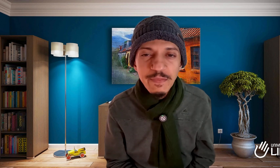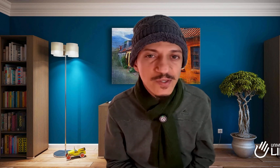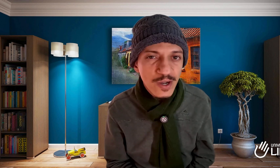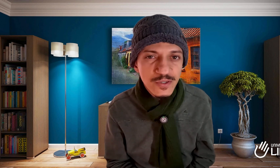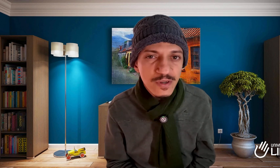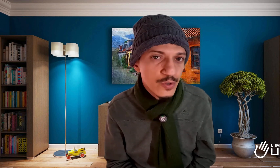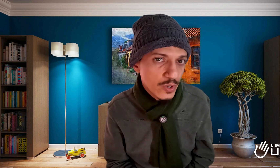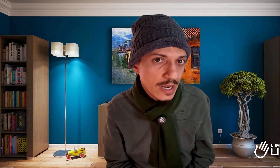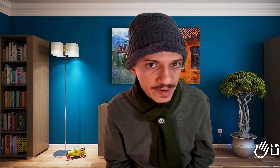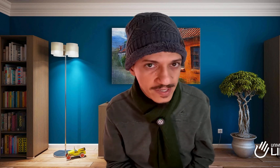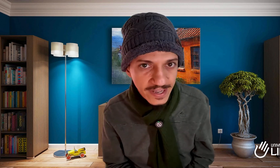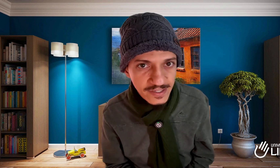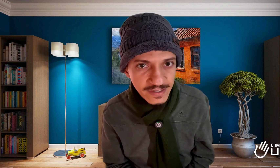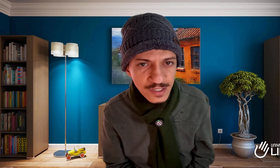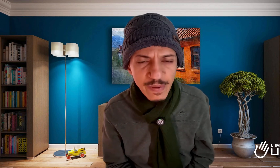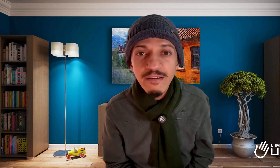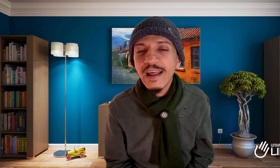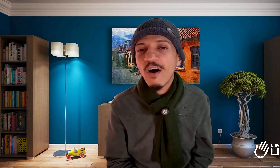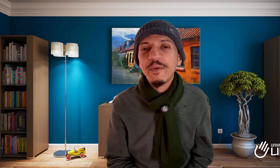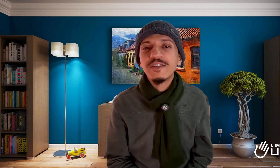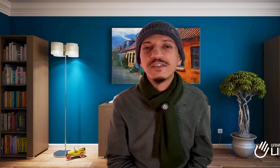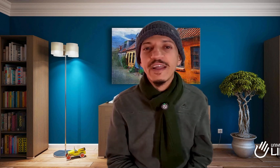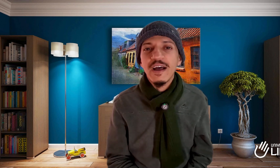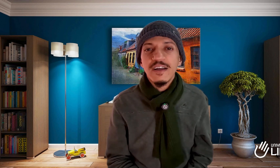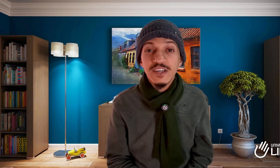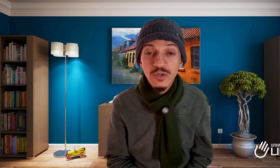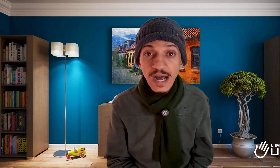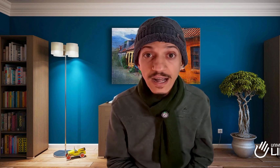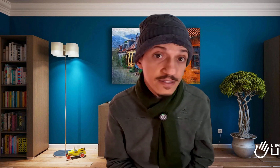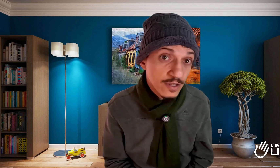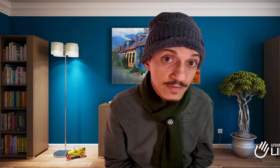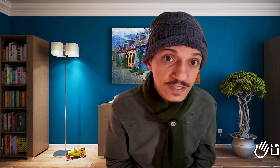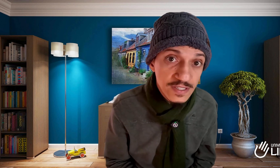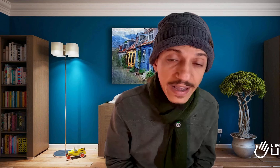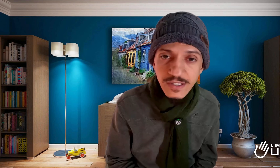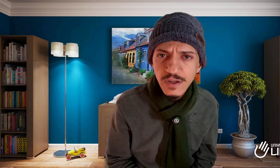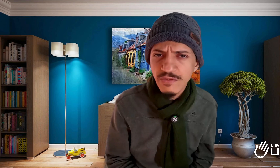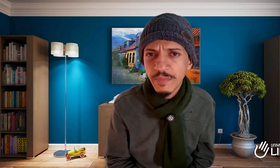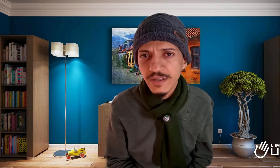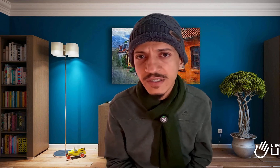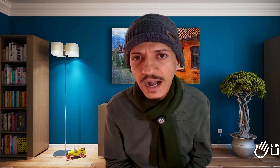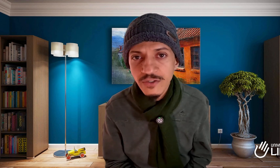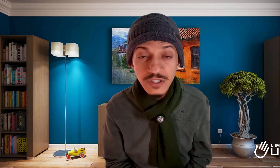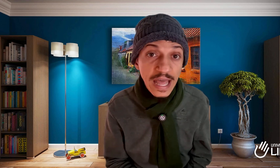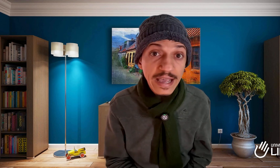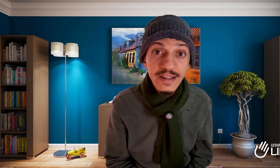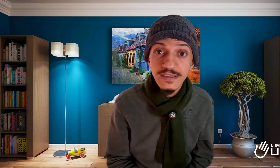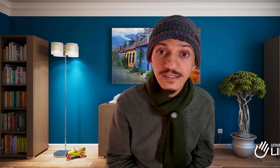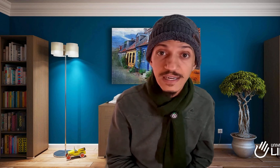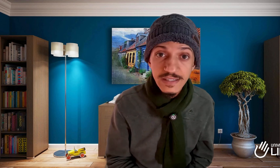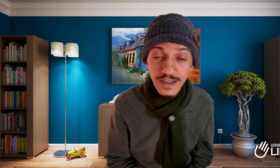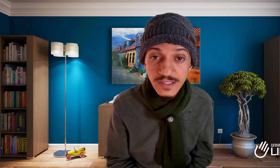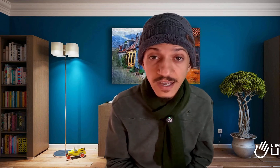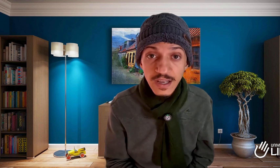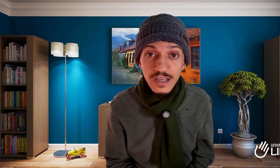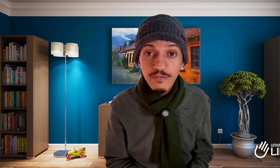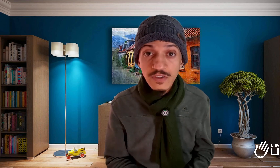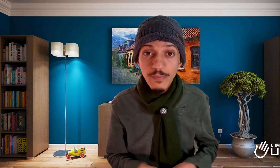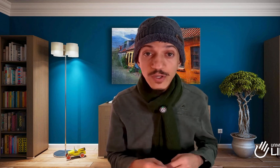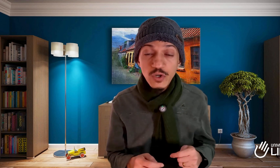episódio do Librascast. Espero que ele realmente tenha te ajudado a ter novos insights, novos aprendizados de técnicas e estratégias que você pode começar